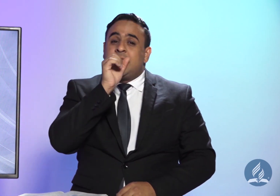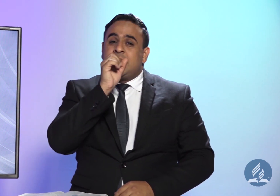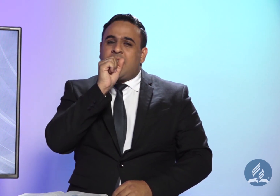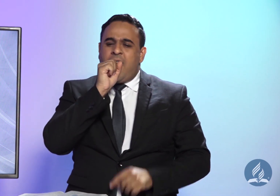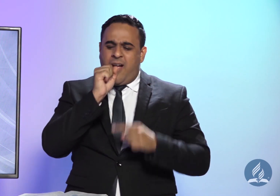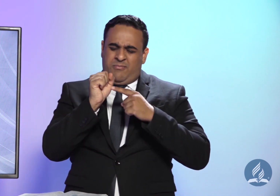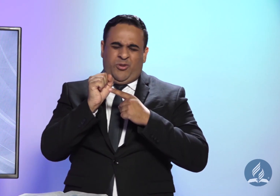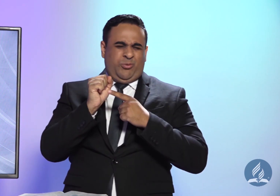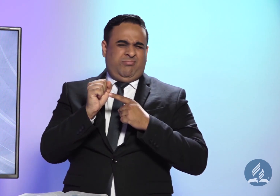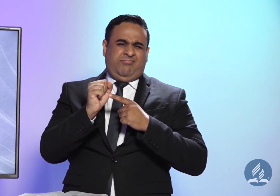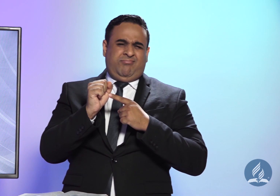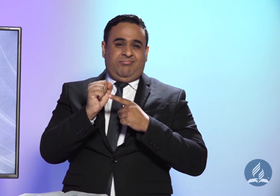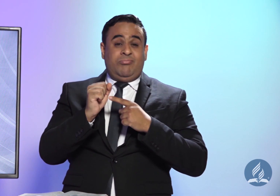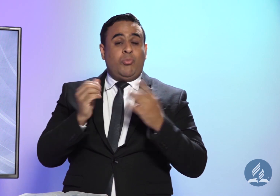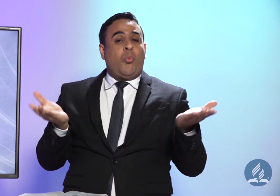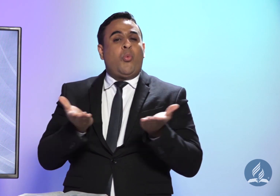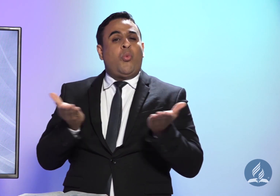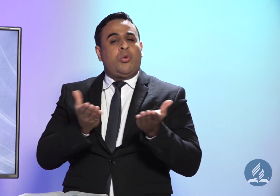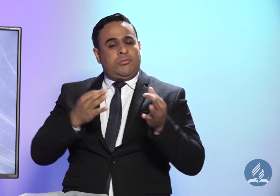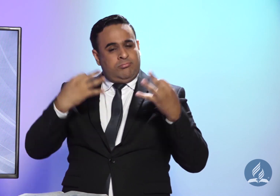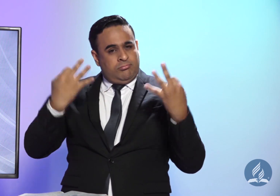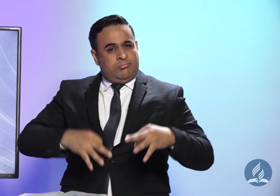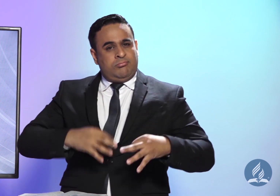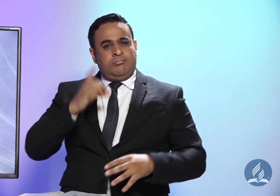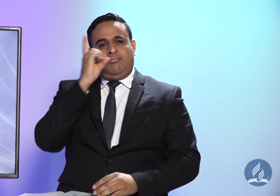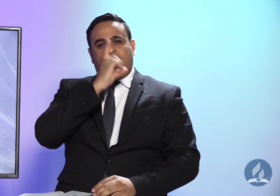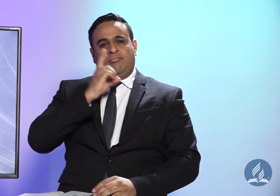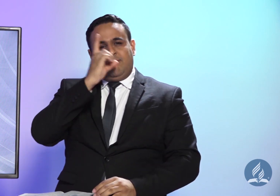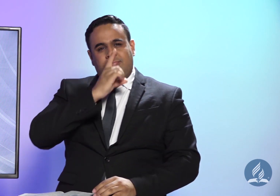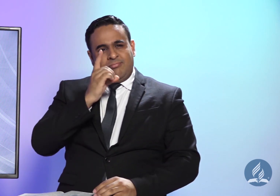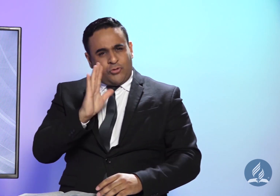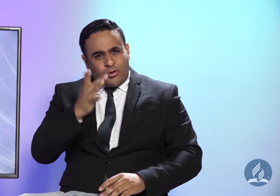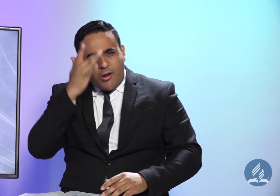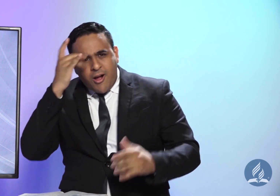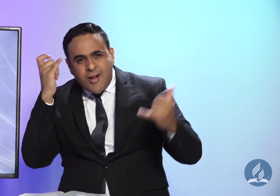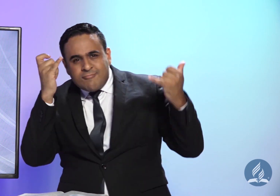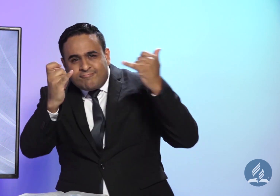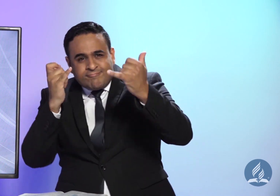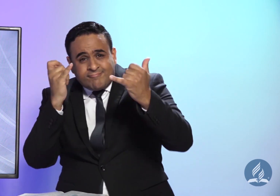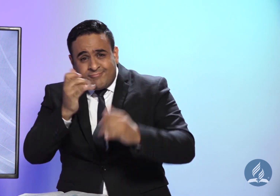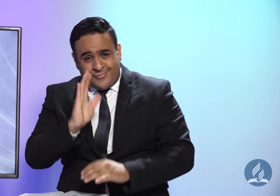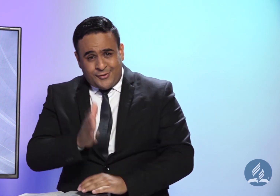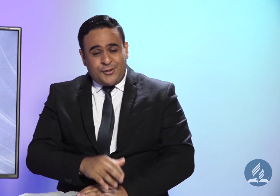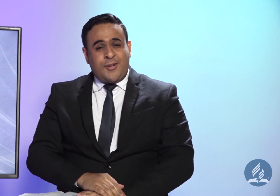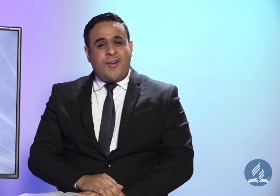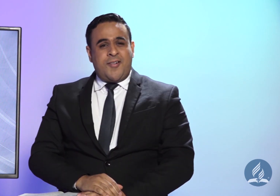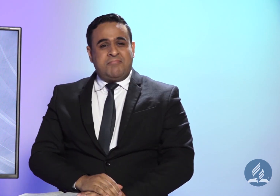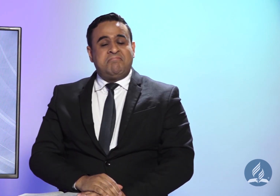sábado já foi abolido no Antigo Testamento e que hoje é o dia de domingo, o dia